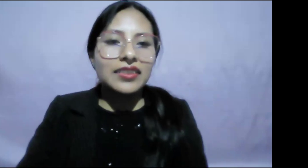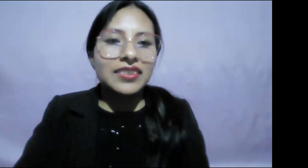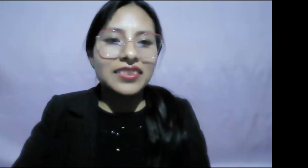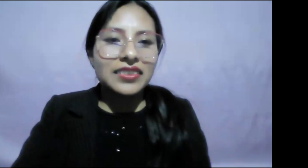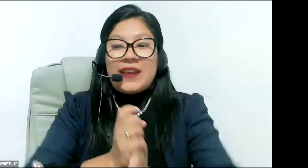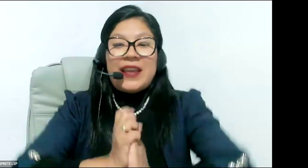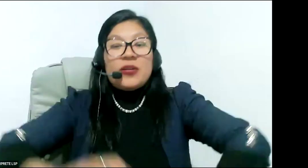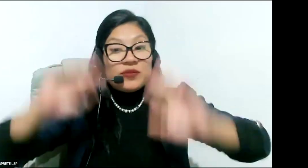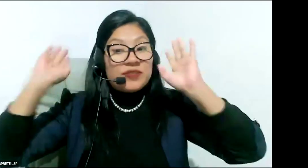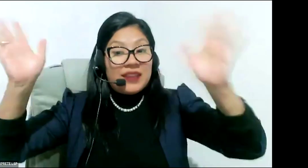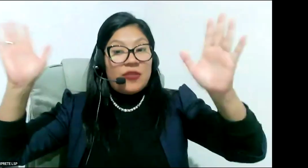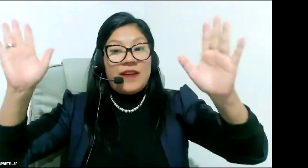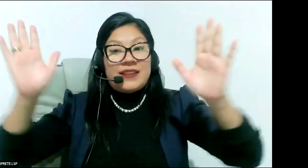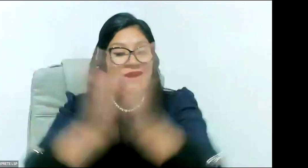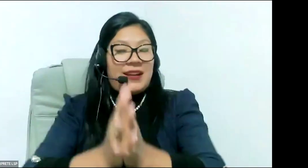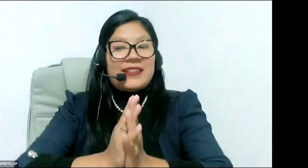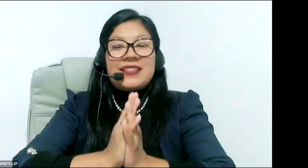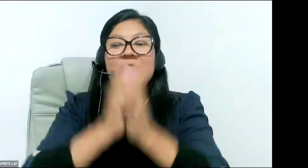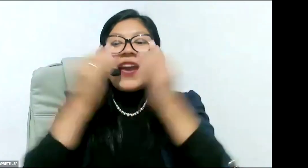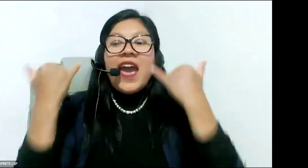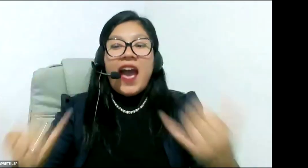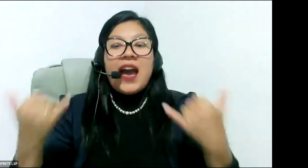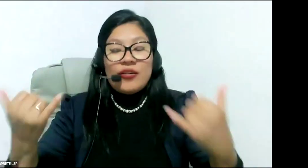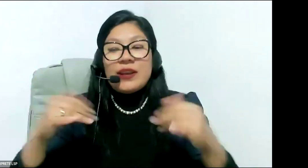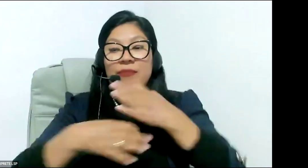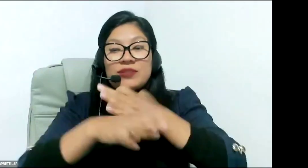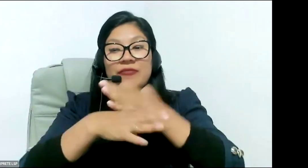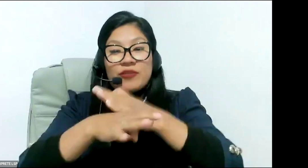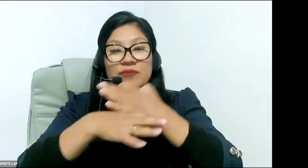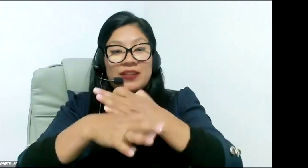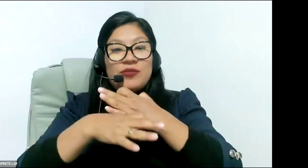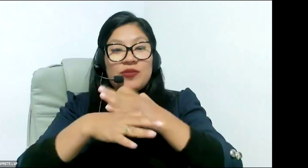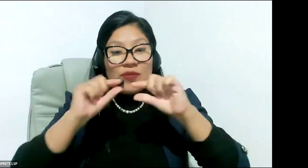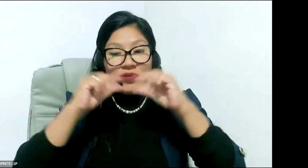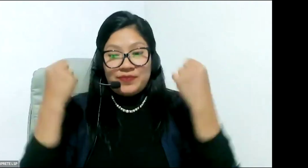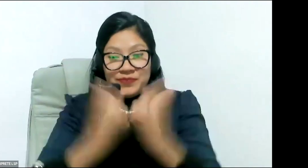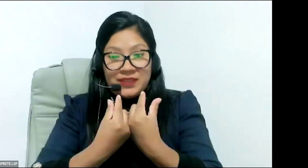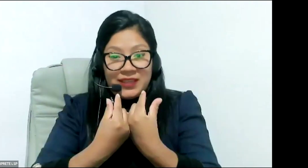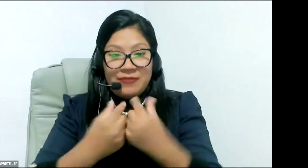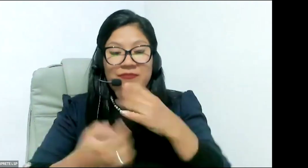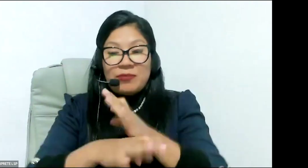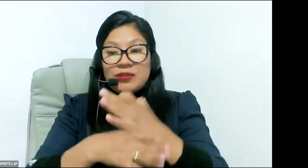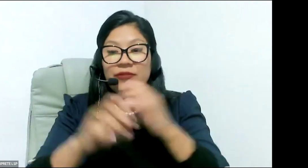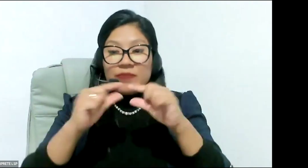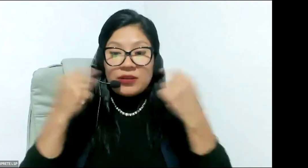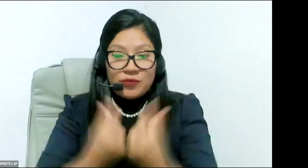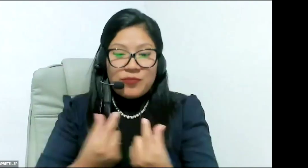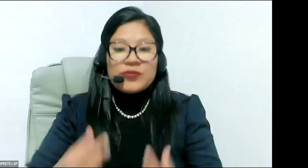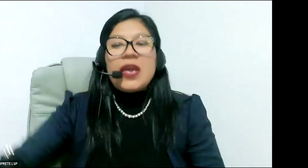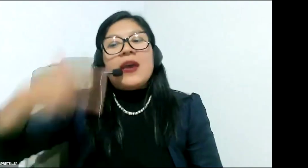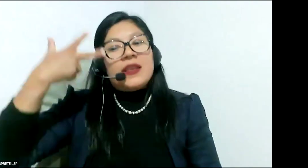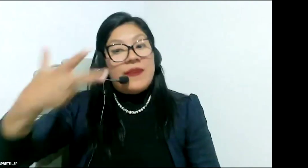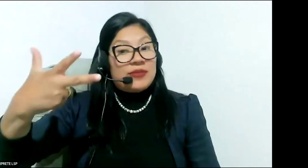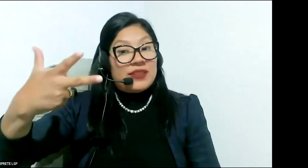duda alguna pregunta muy bien ustedes lo van a hacer Así que ahora vamos a formar grupos Sí vamos a formar